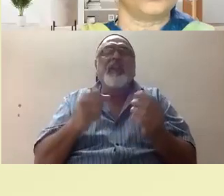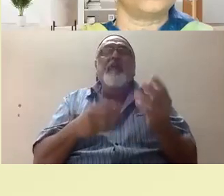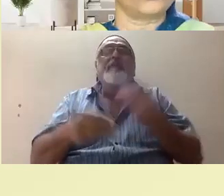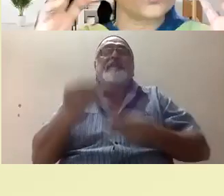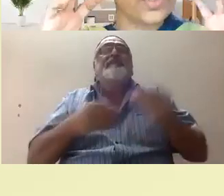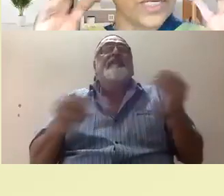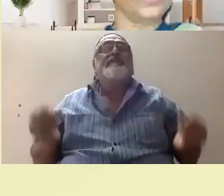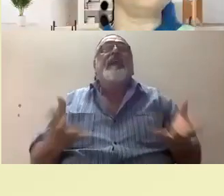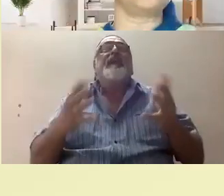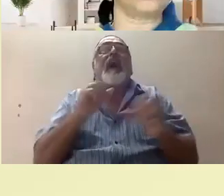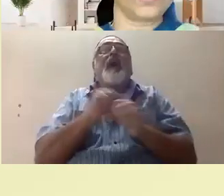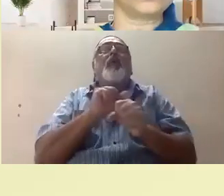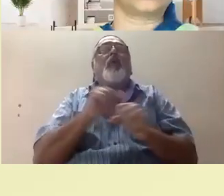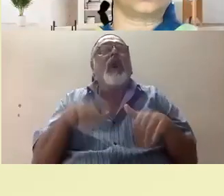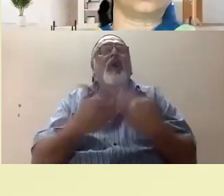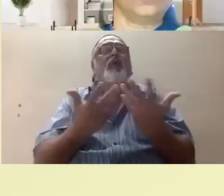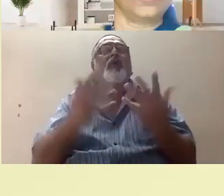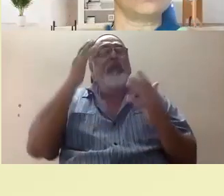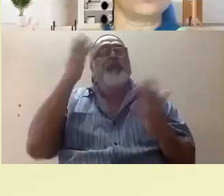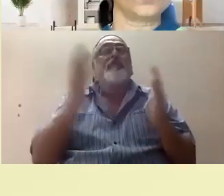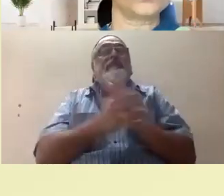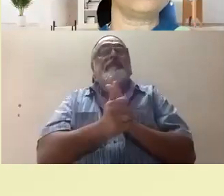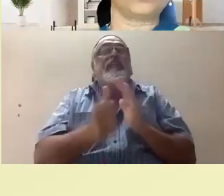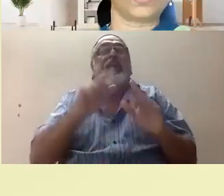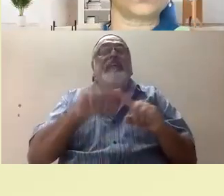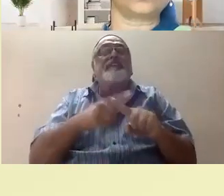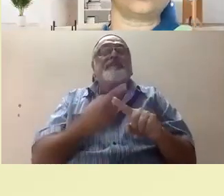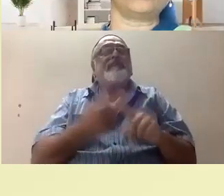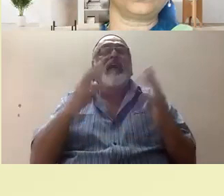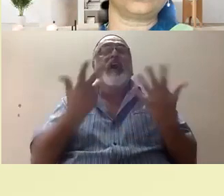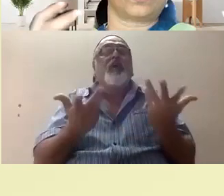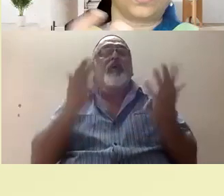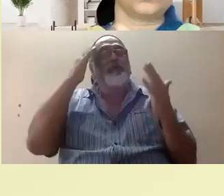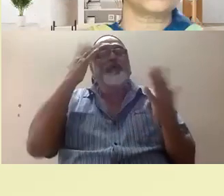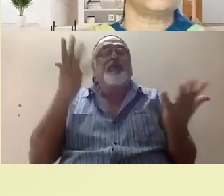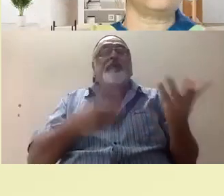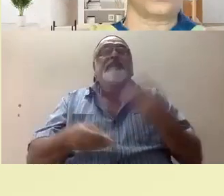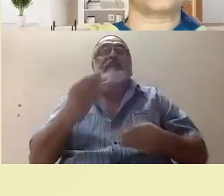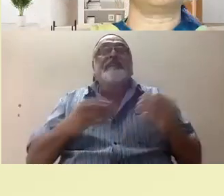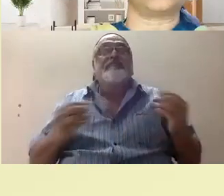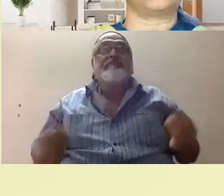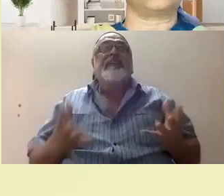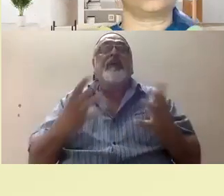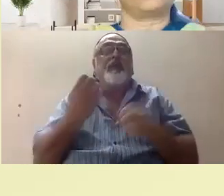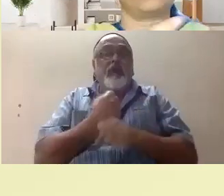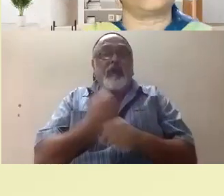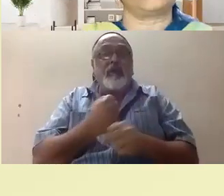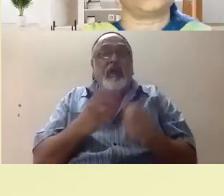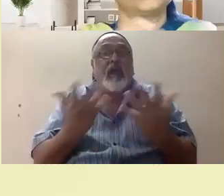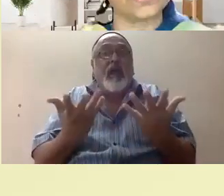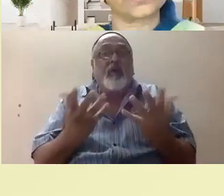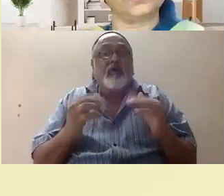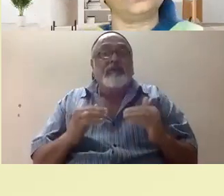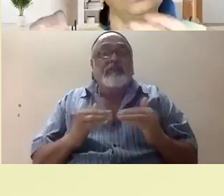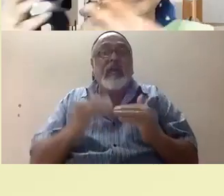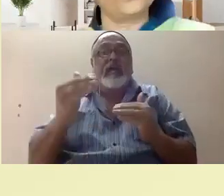मालूम है, वो उसको skill ही माना नहीं जाता. Entrepreneurship आज के तौर पे hard skill को hard skill मानते हैं. Mobile repairing